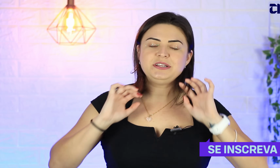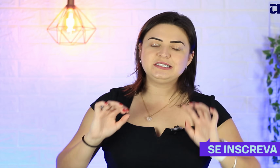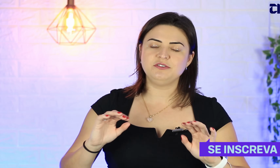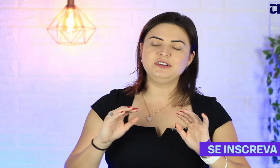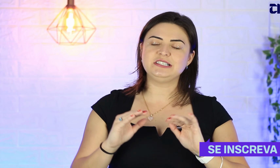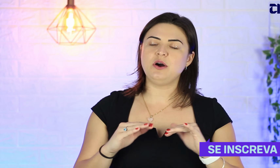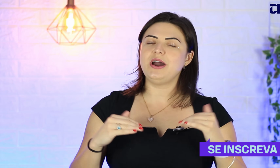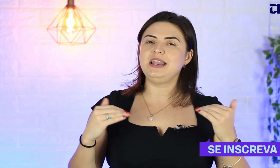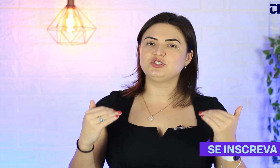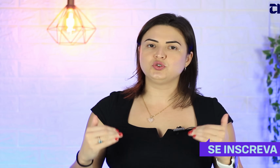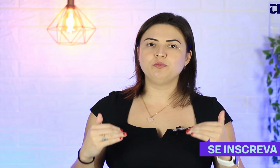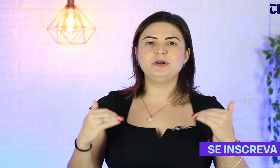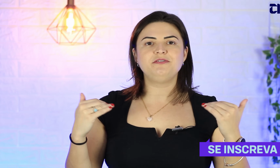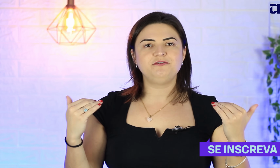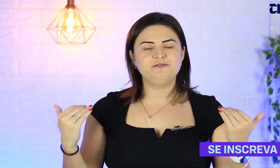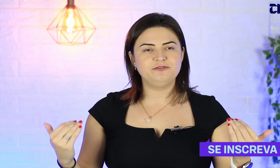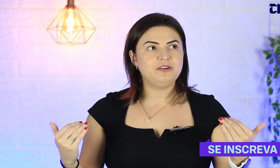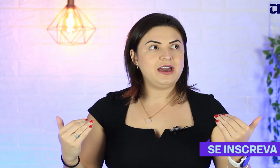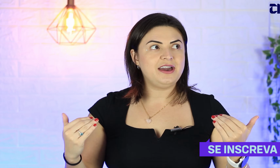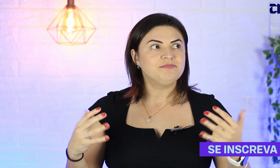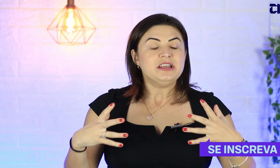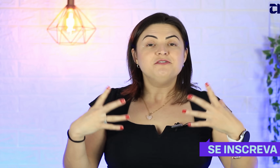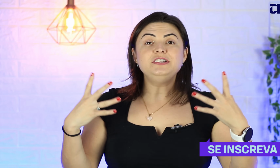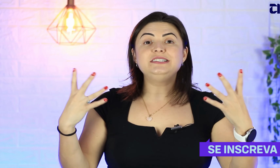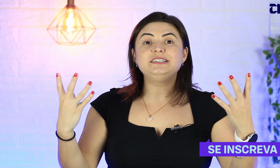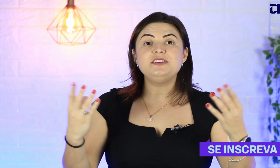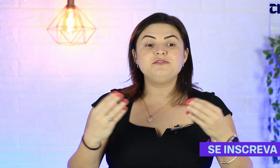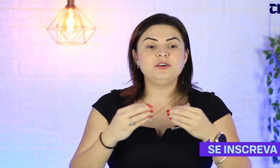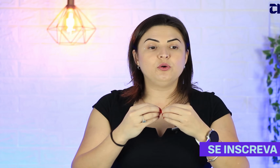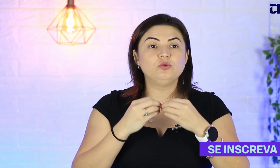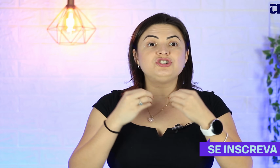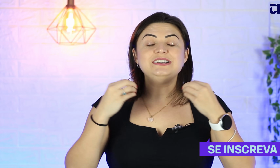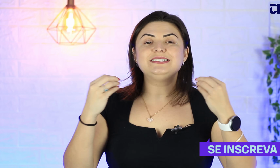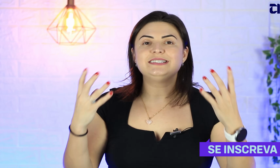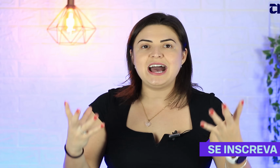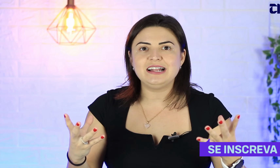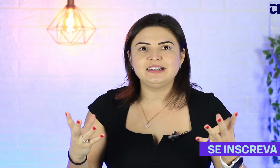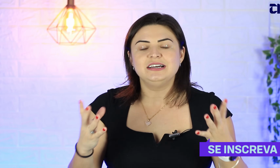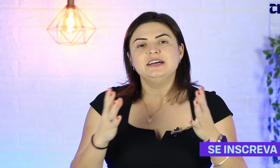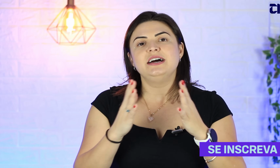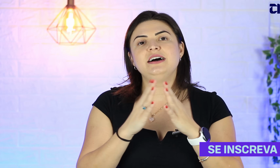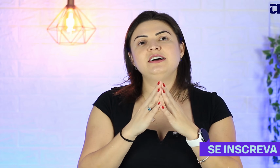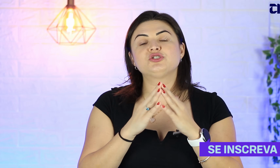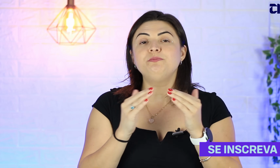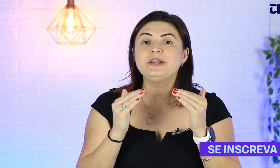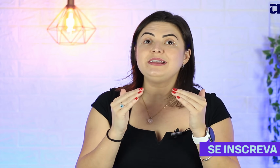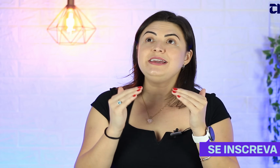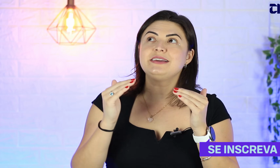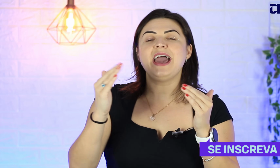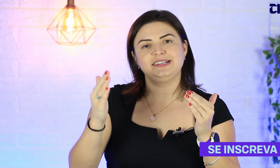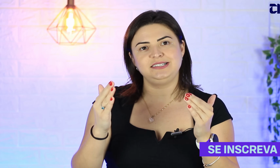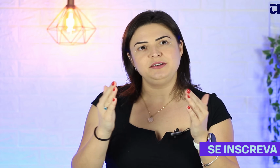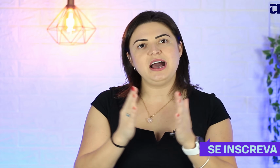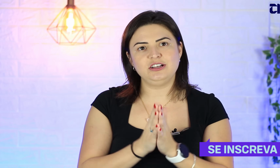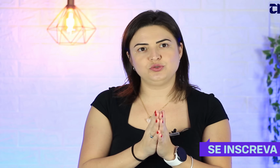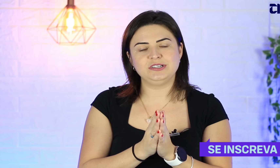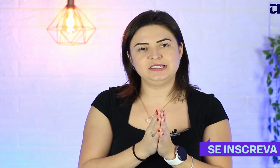expressão facial, ela é super visível, utilizada, super enriquece a sua